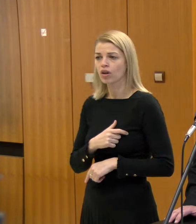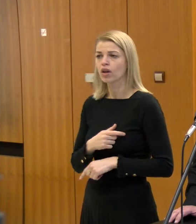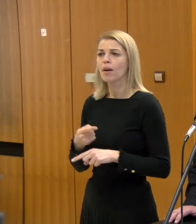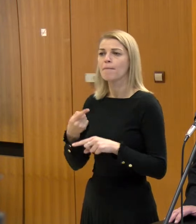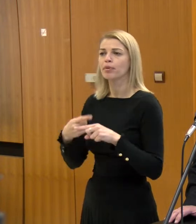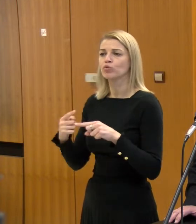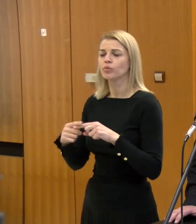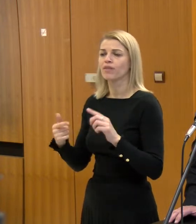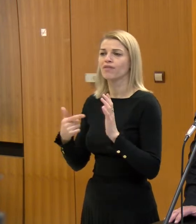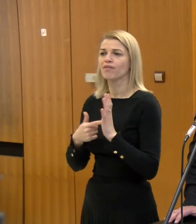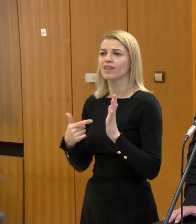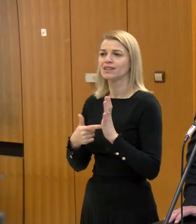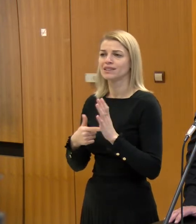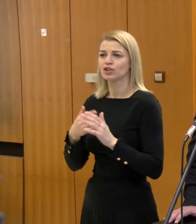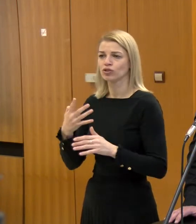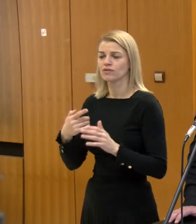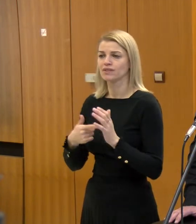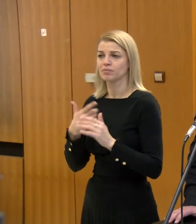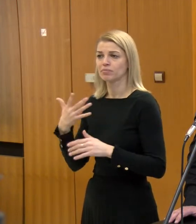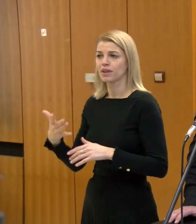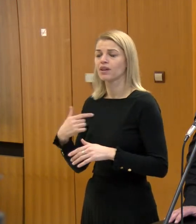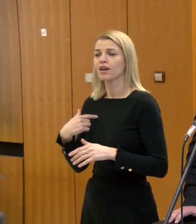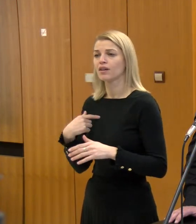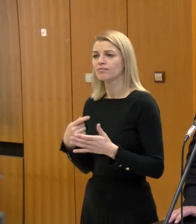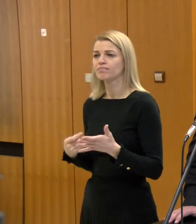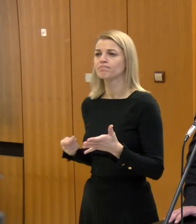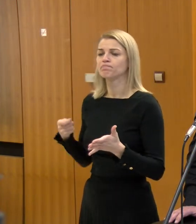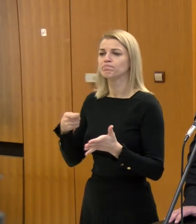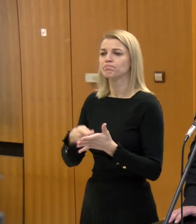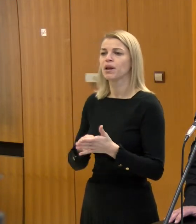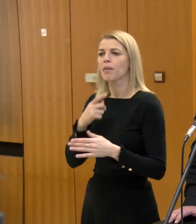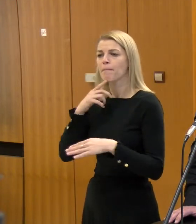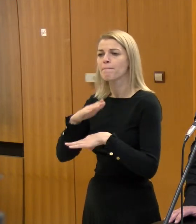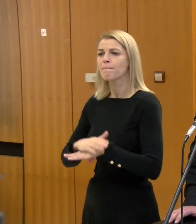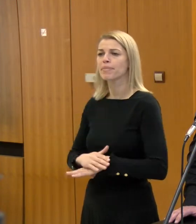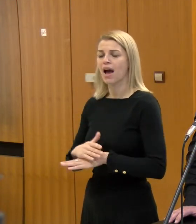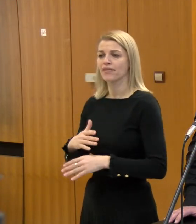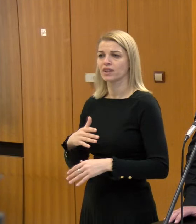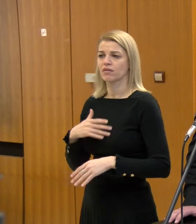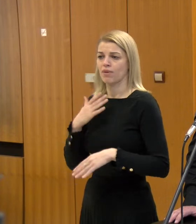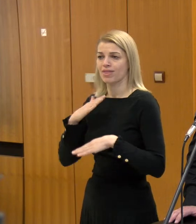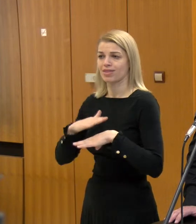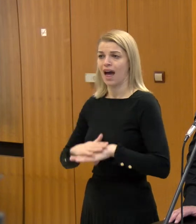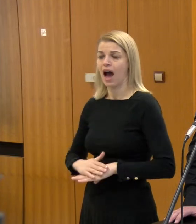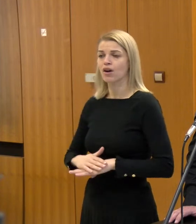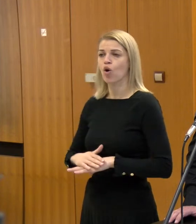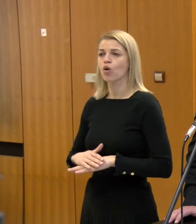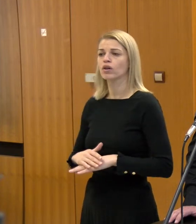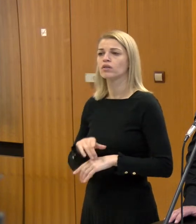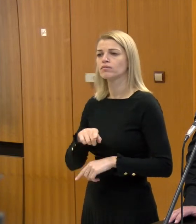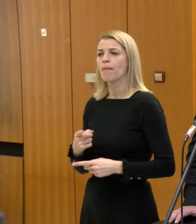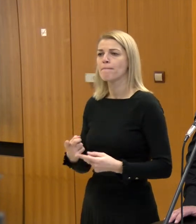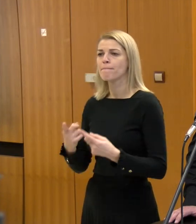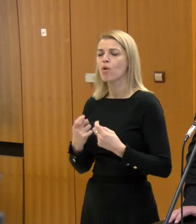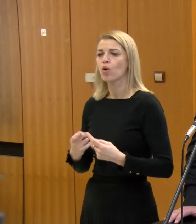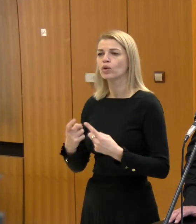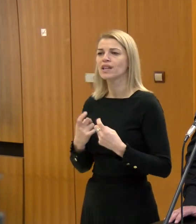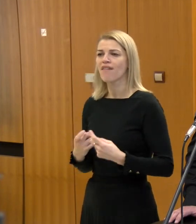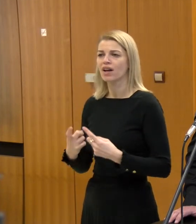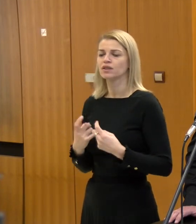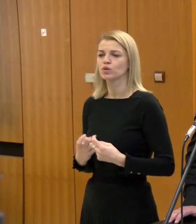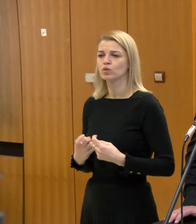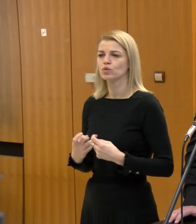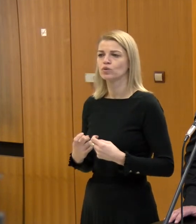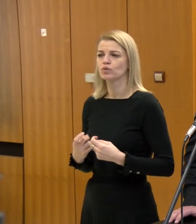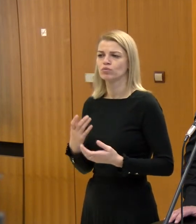rokoch 2004 a 2005, kde pridávame k právnemu nároku aj takéto motivačné stimuly,